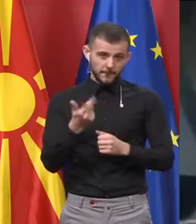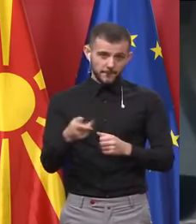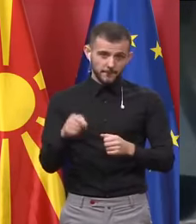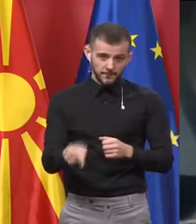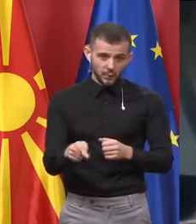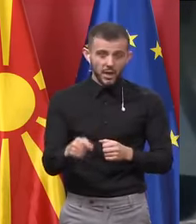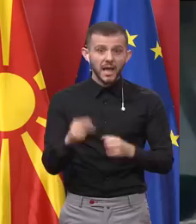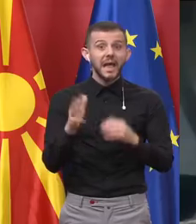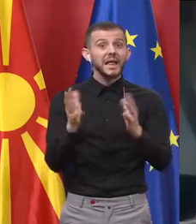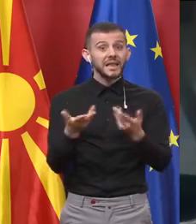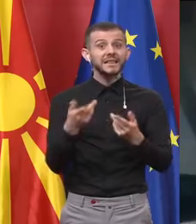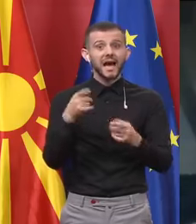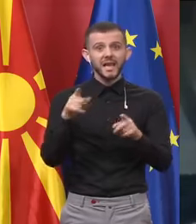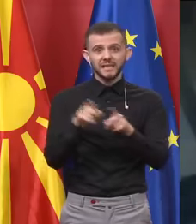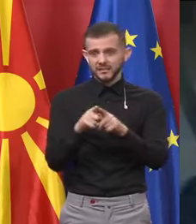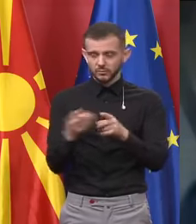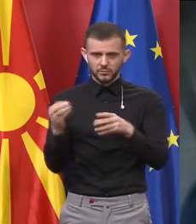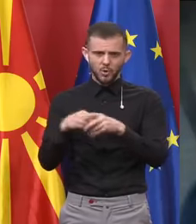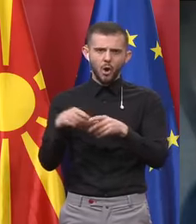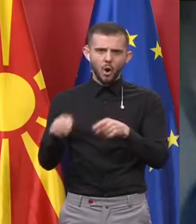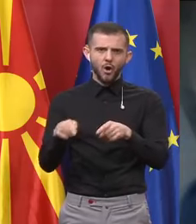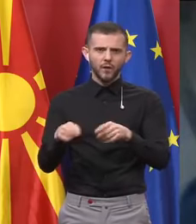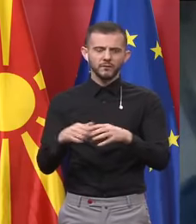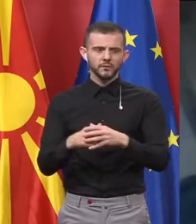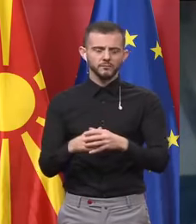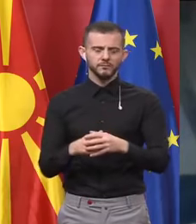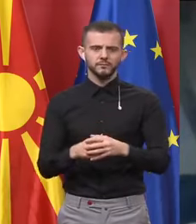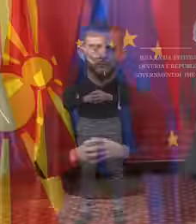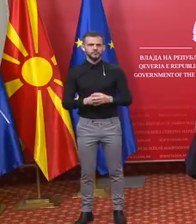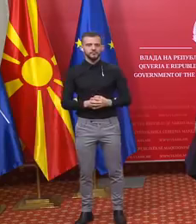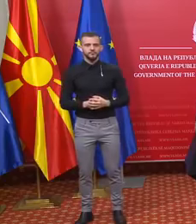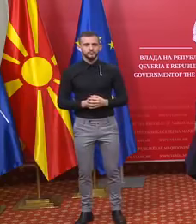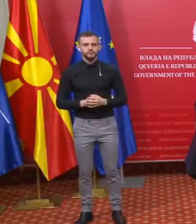се покрива и оваа категорија?